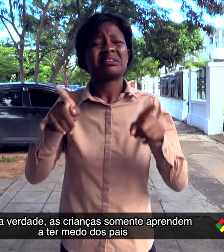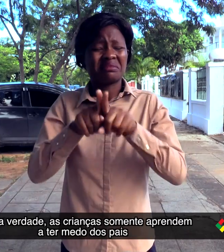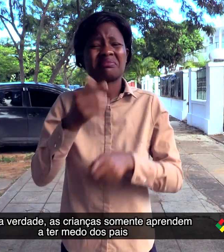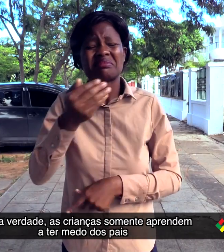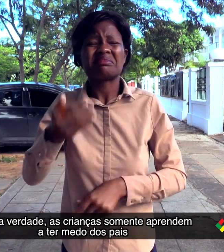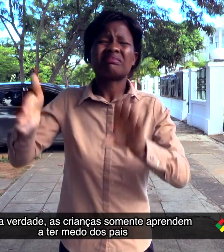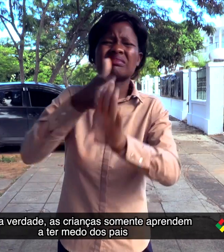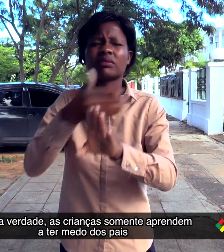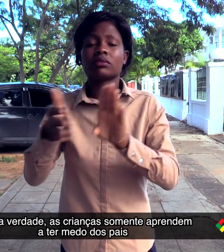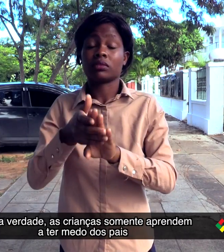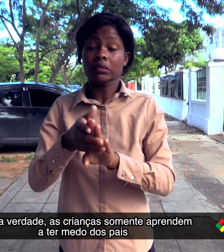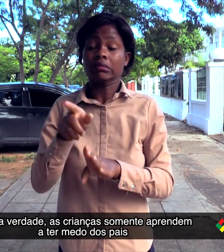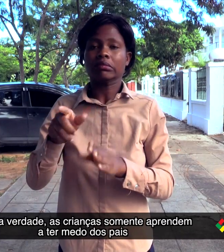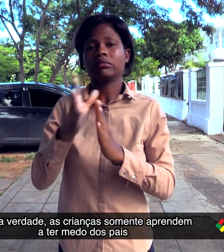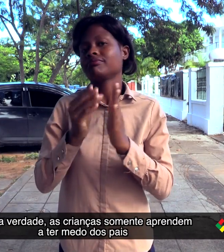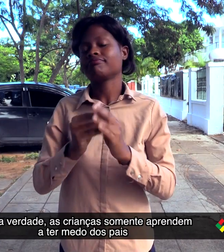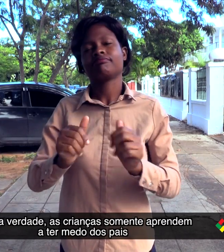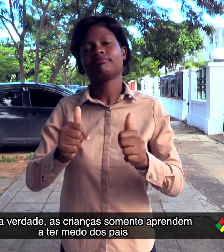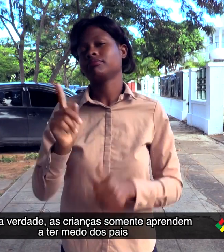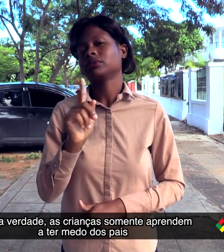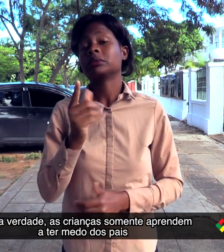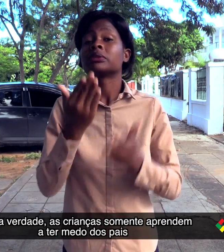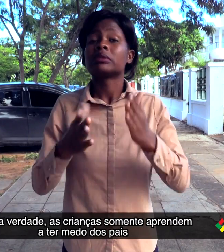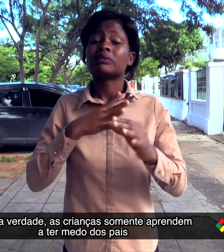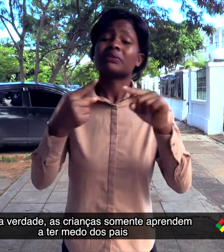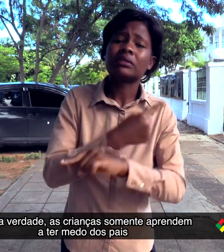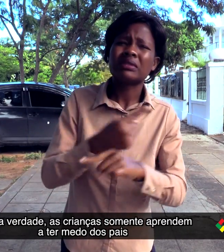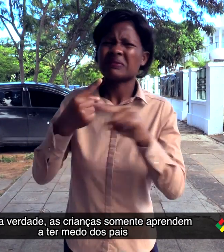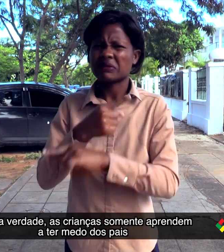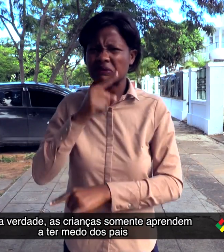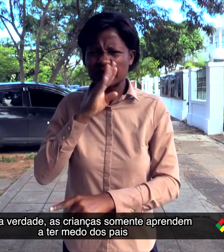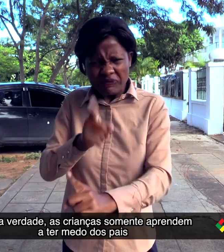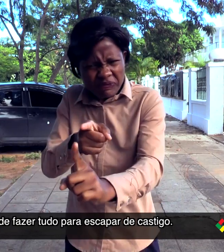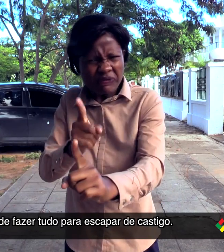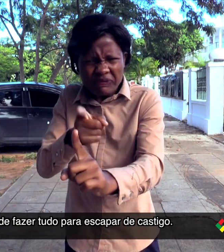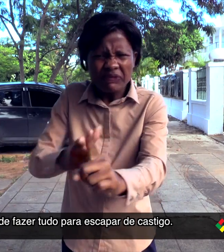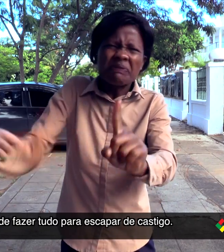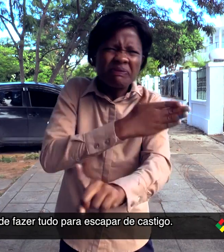Mas, na verdade, as crianças somente aprendem a ter medo dos pais e de fazer tudo para escapar de